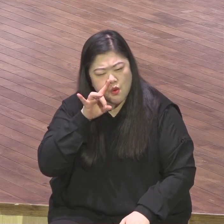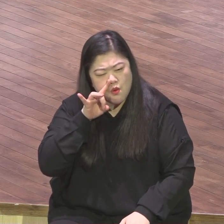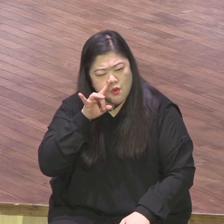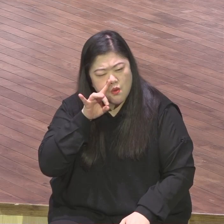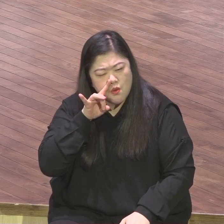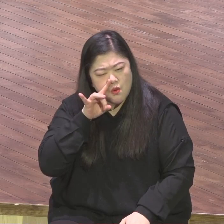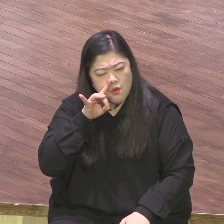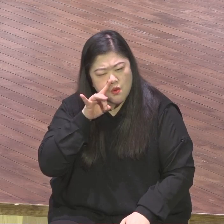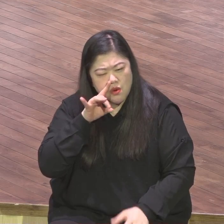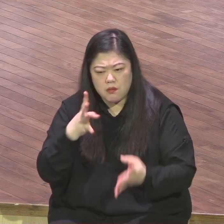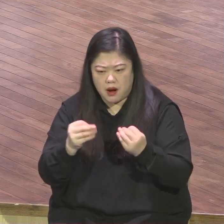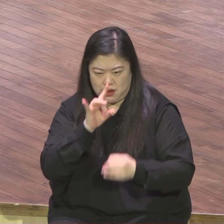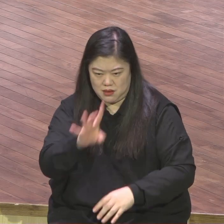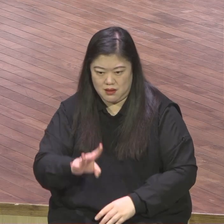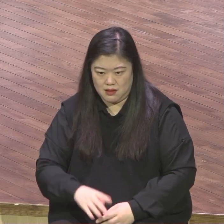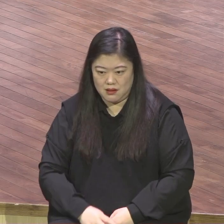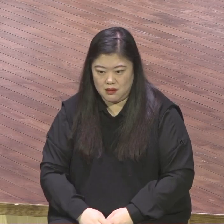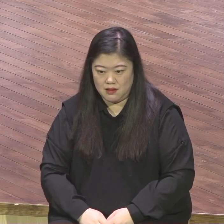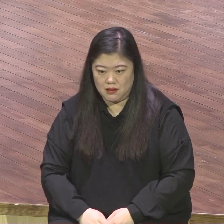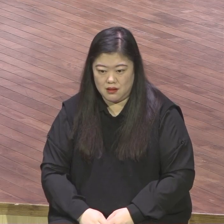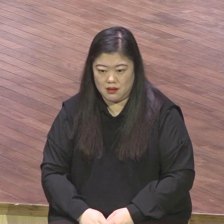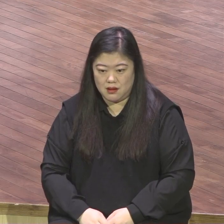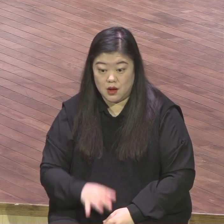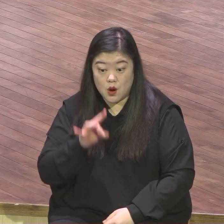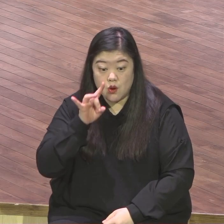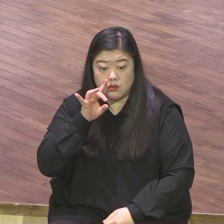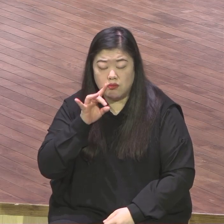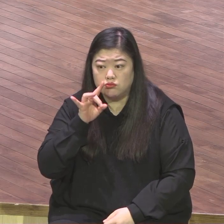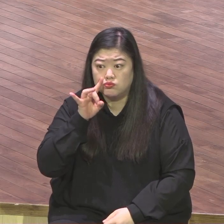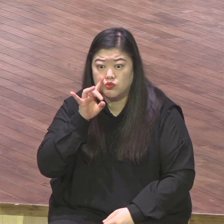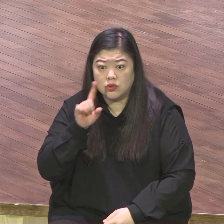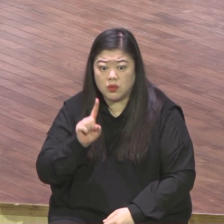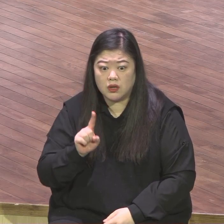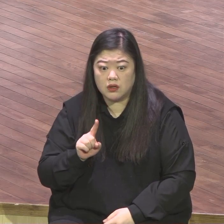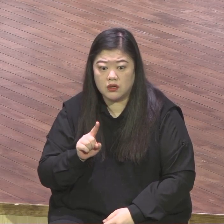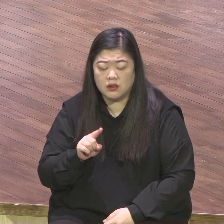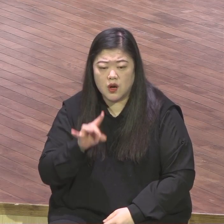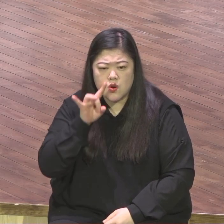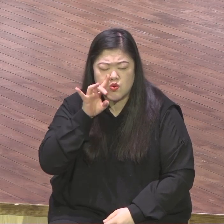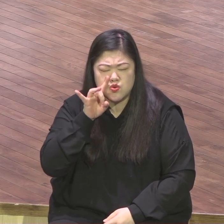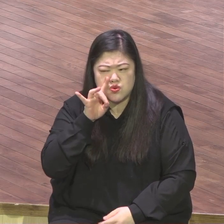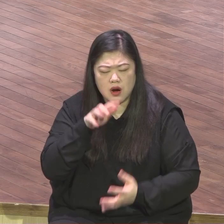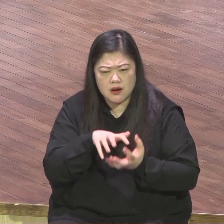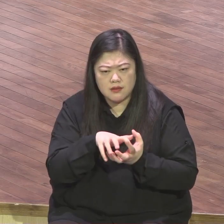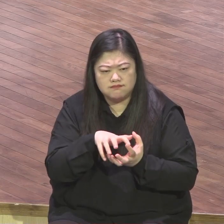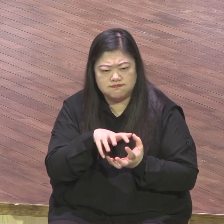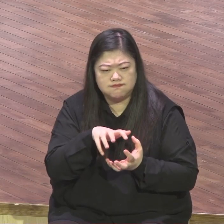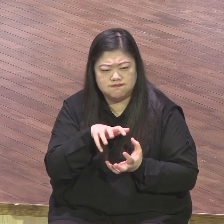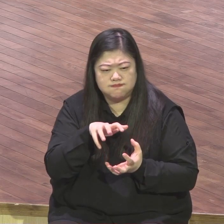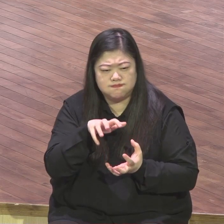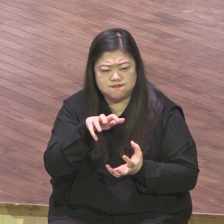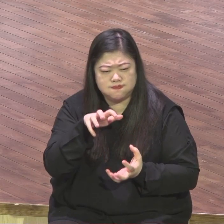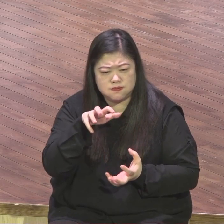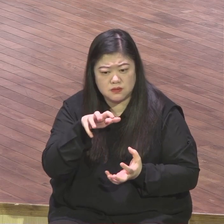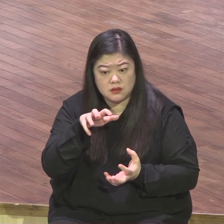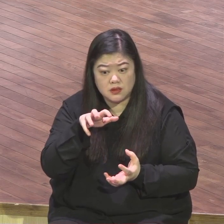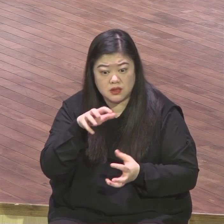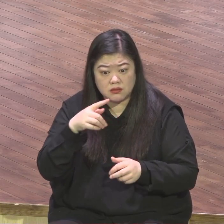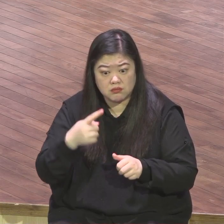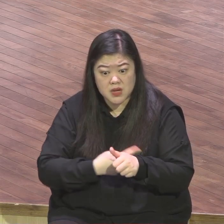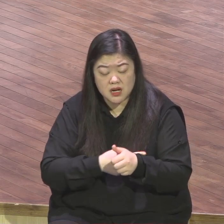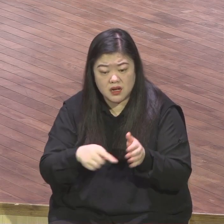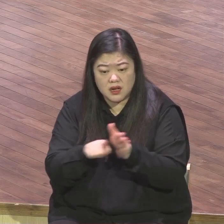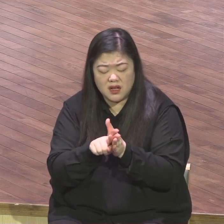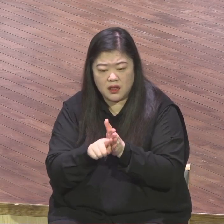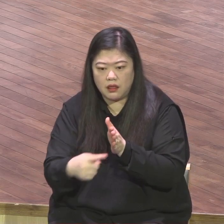2023년 3.1조 그럼 3.1조가 뭔지 물어보면 돼요. 궁금한 게 있으면 신앙이 이게 성장이 안